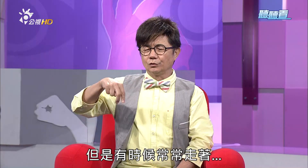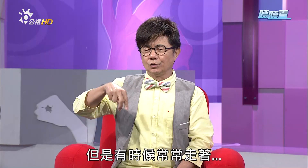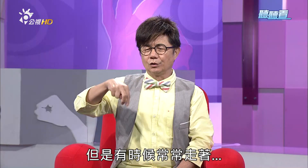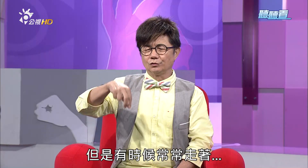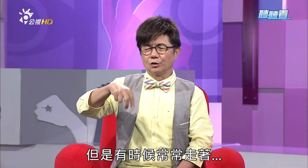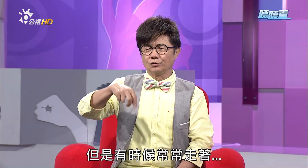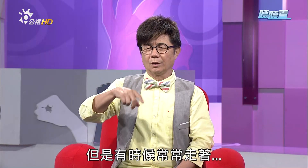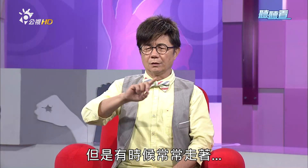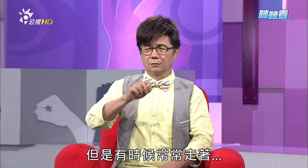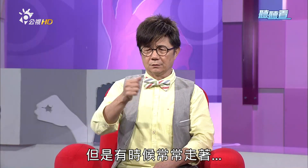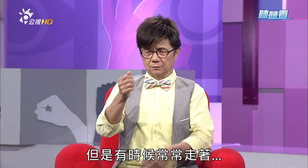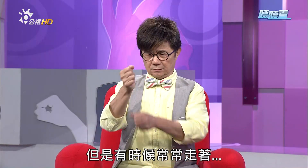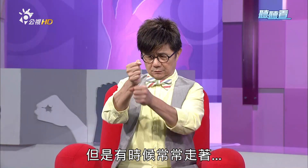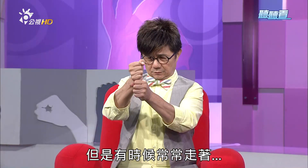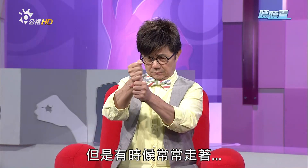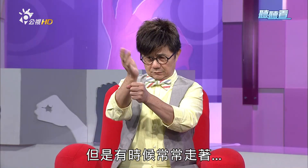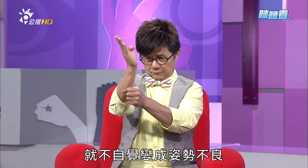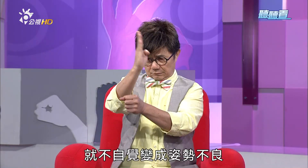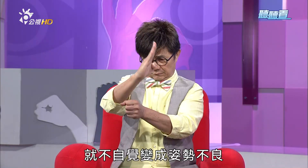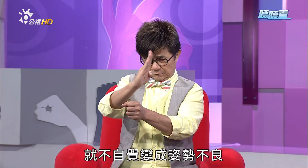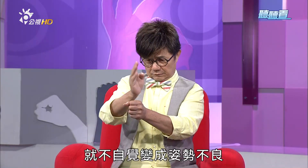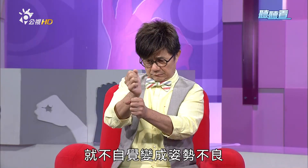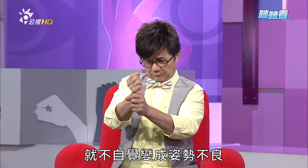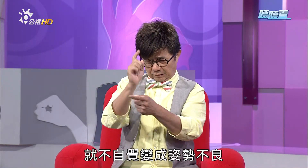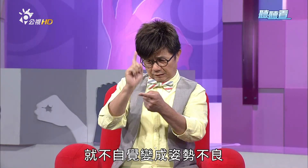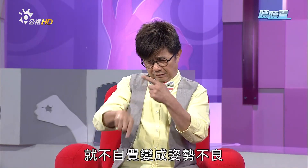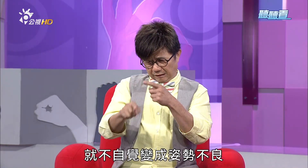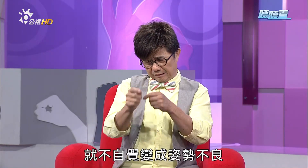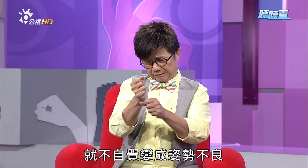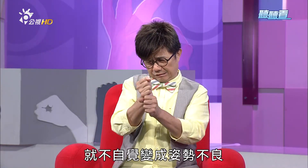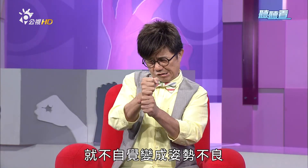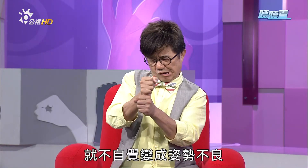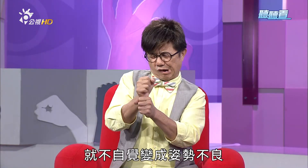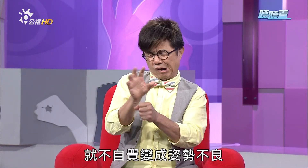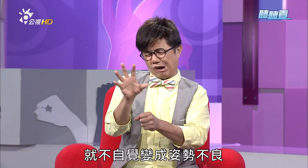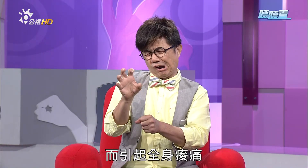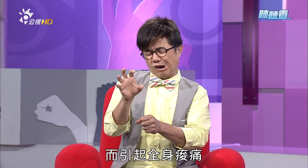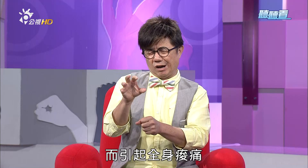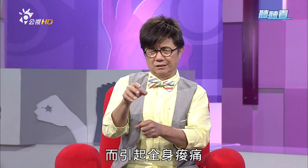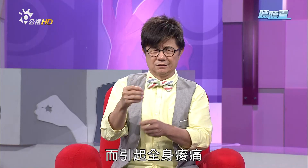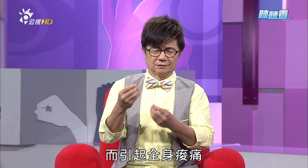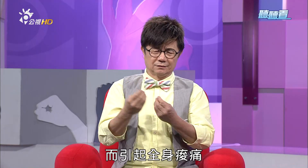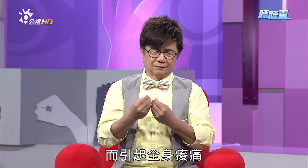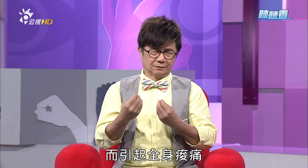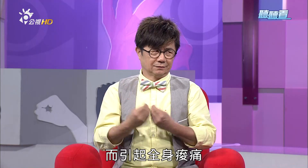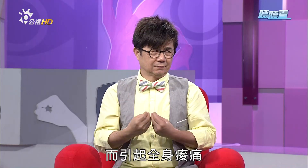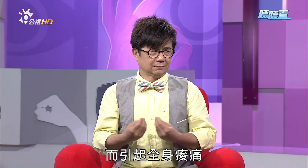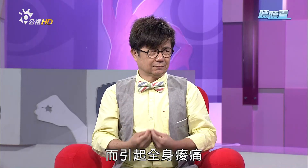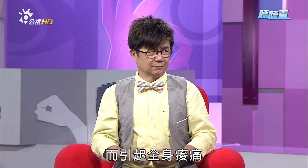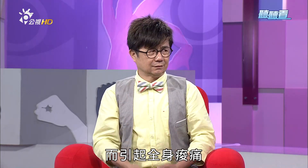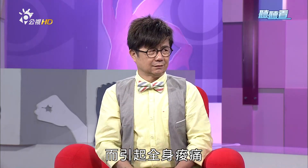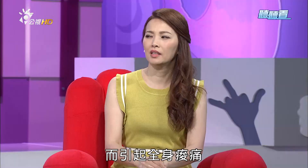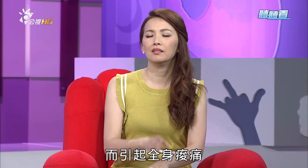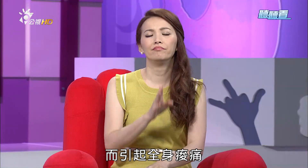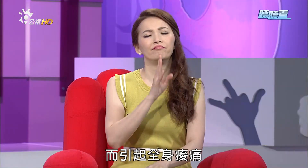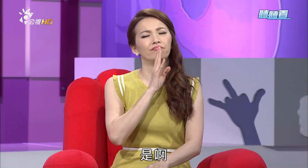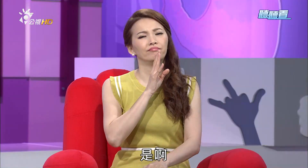候啊，常常走着走着就不自觉变成姿势不良，而引起全身酸痛呢。 是